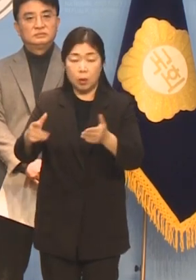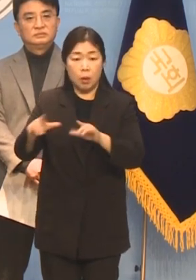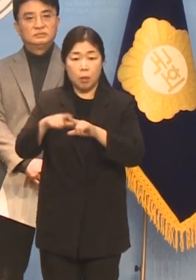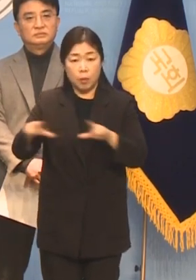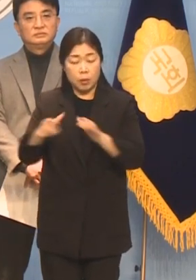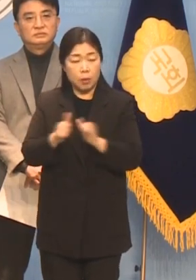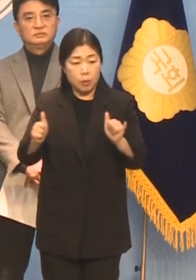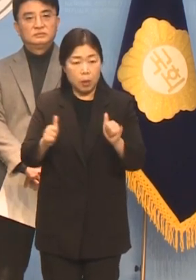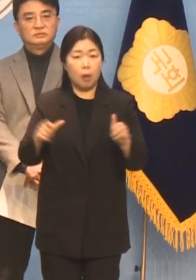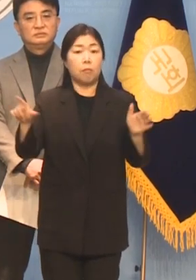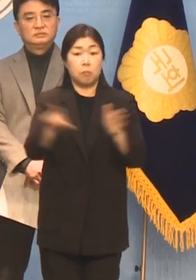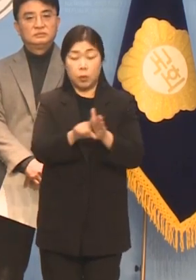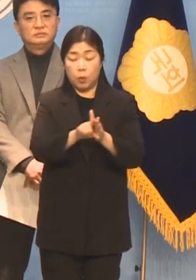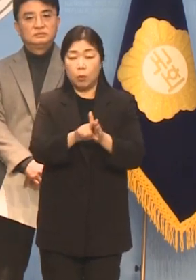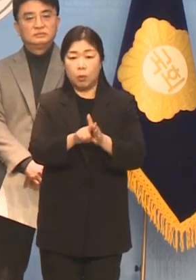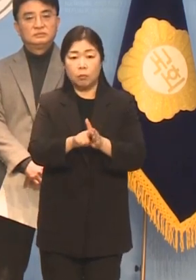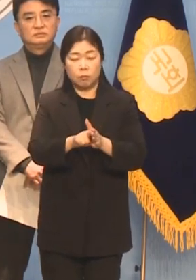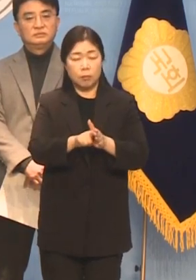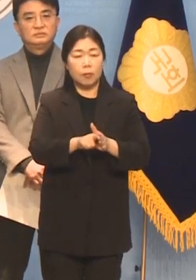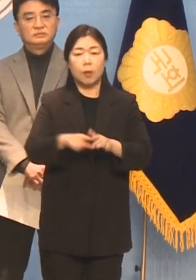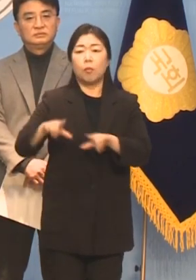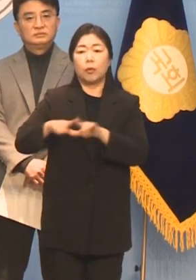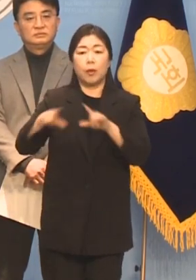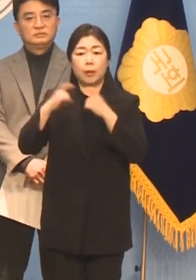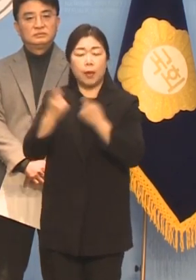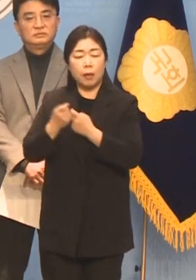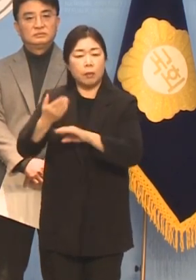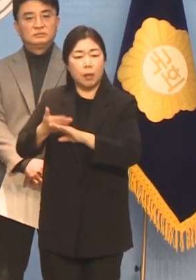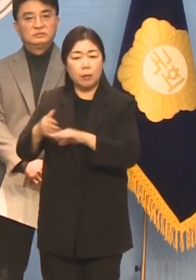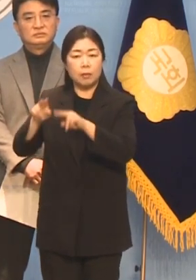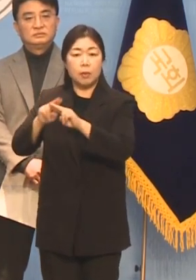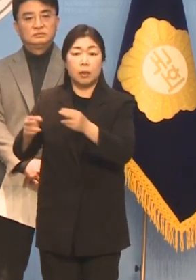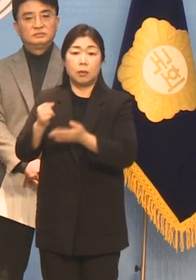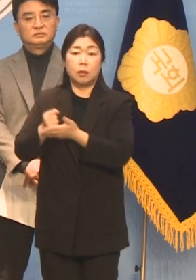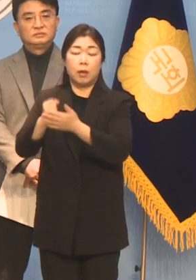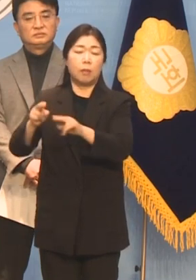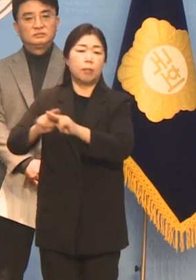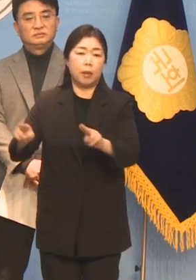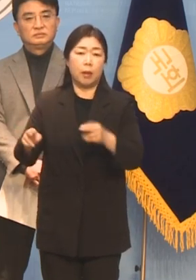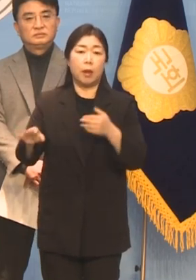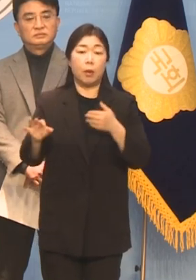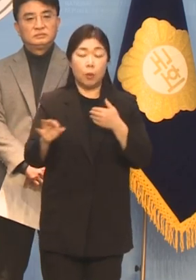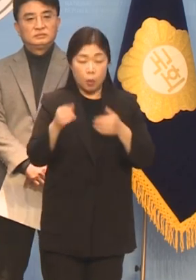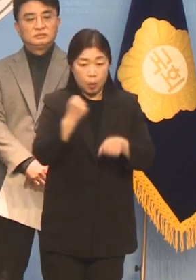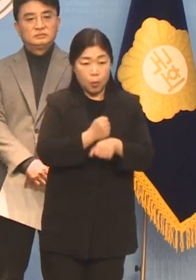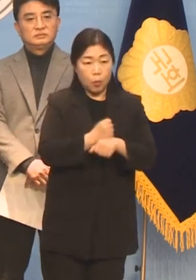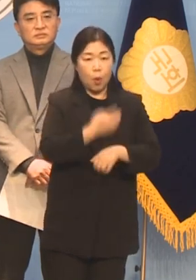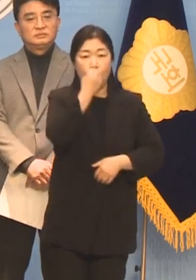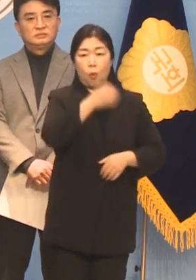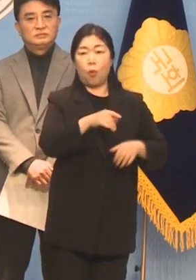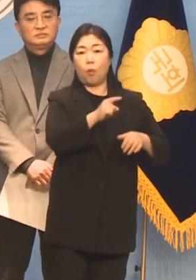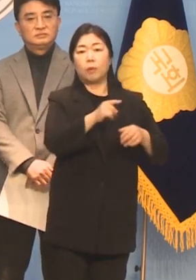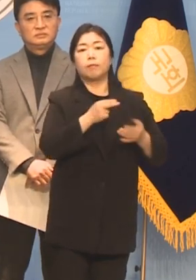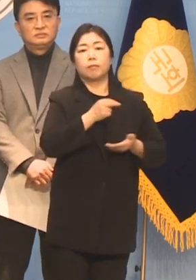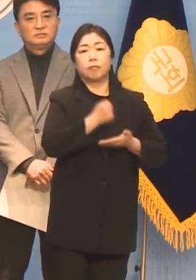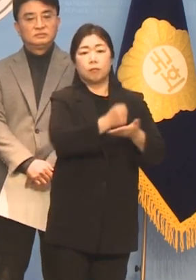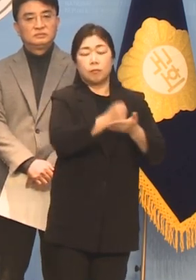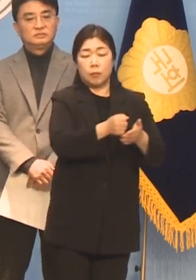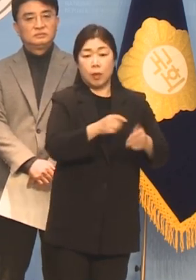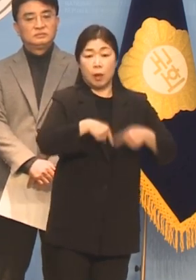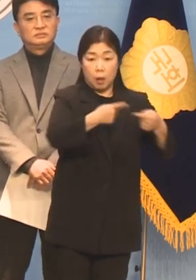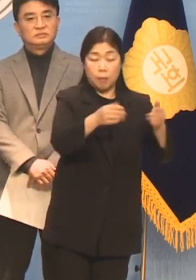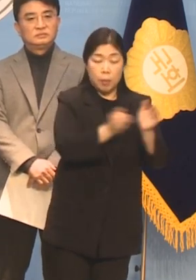있습니다. 이런 반복적인 문제 발생과 부실한 재발 방지책이 이번 ELS 사태를 더 키웠다고 생각을